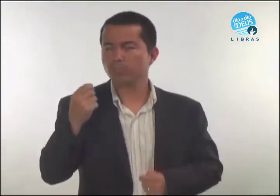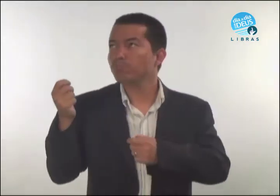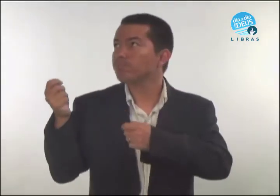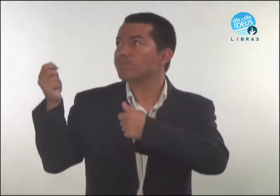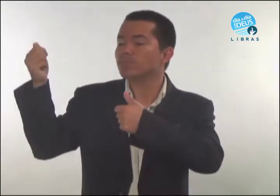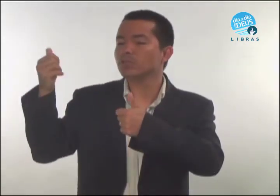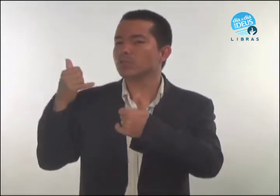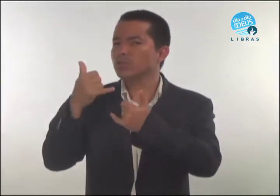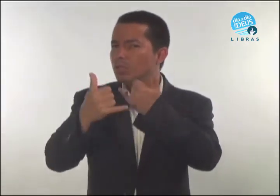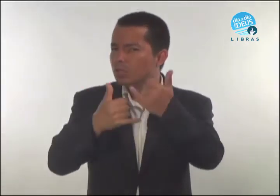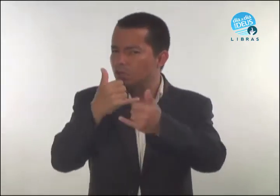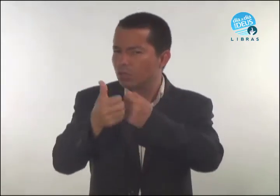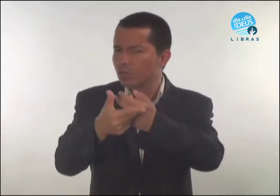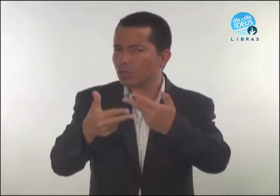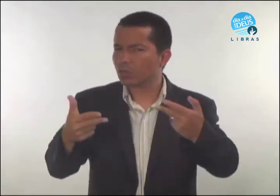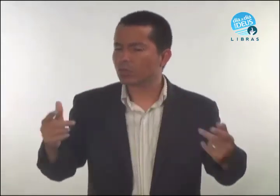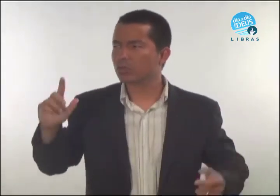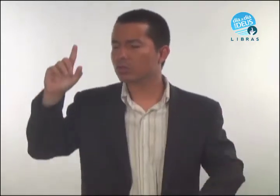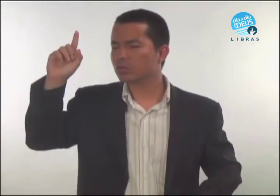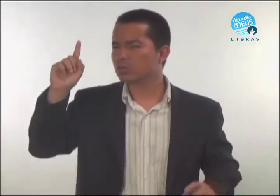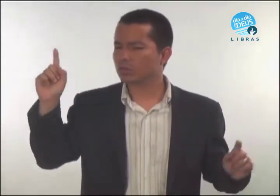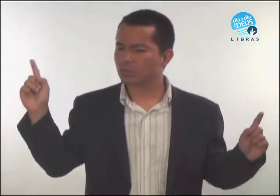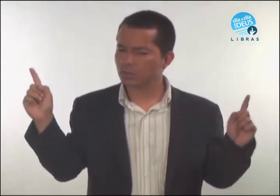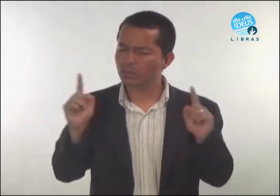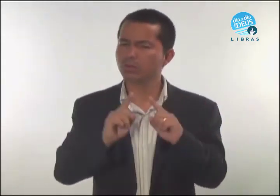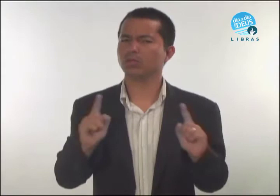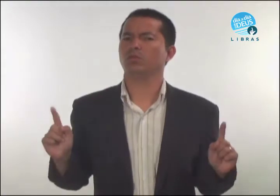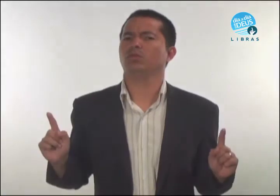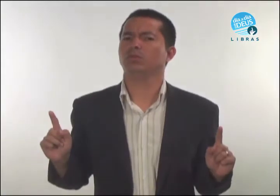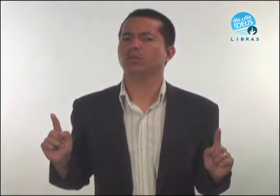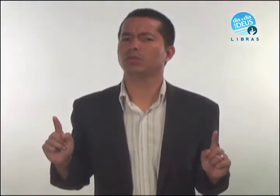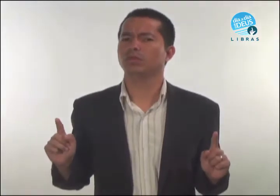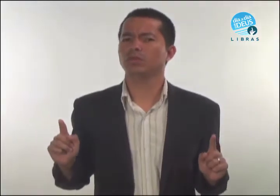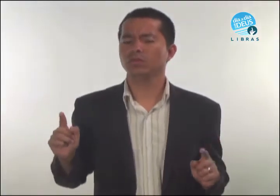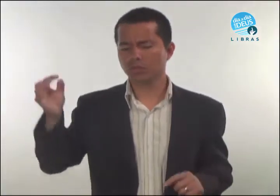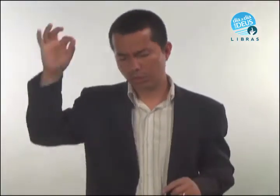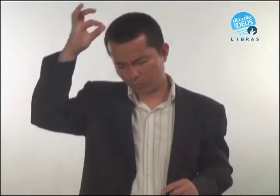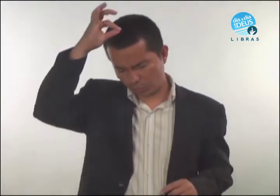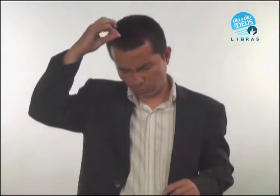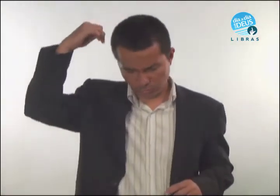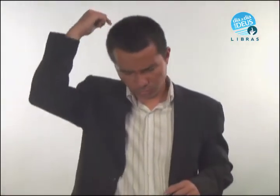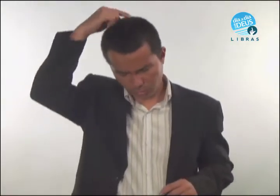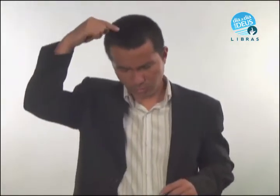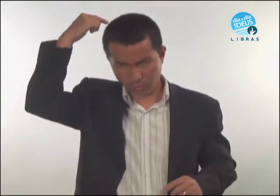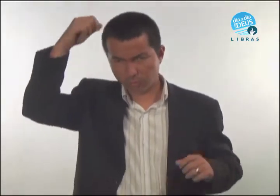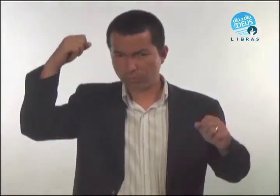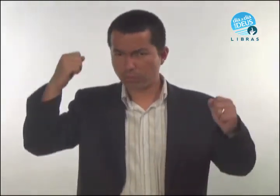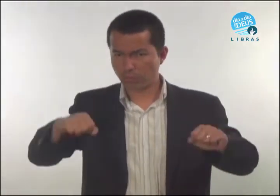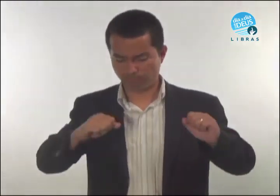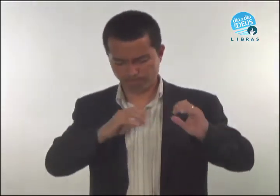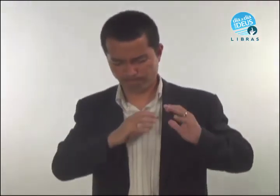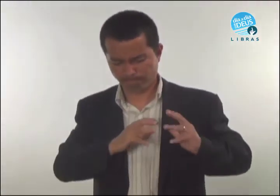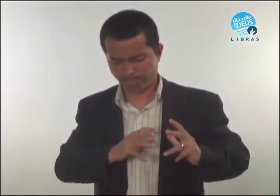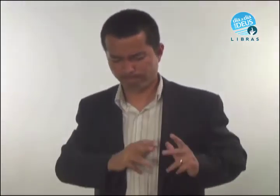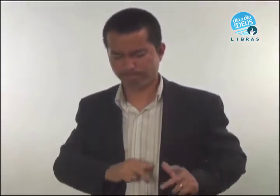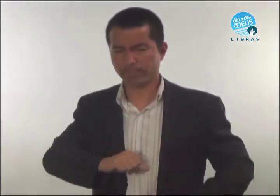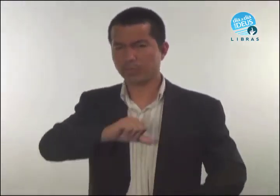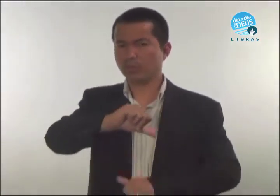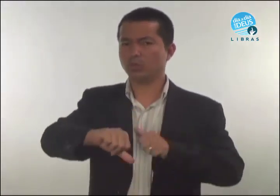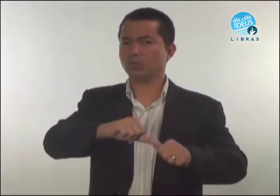Não brinque com as coisas de Deus. Ou você se deixa ser transformado pelo Espírito Santo de Deus,